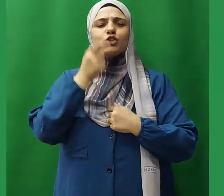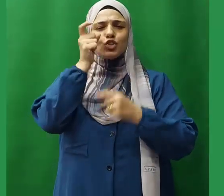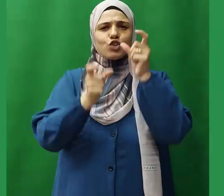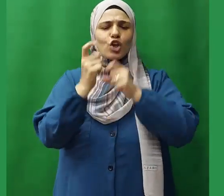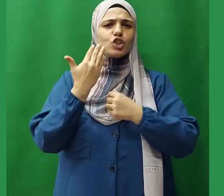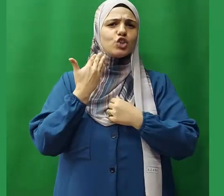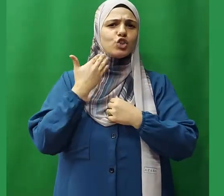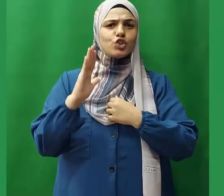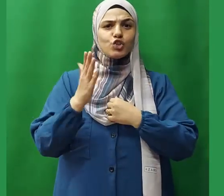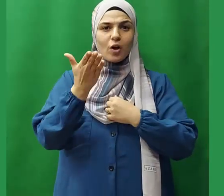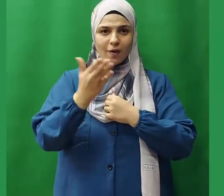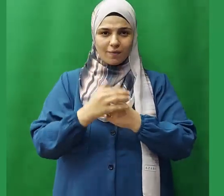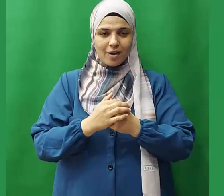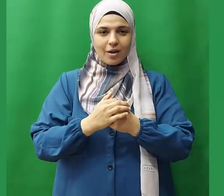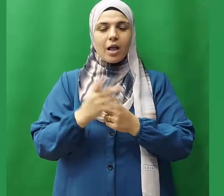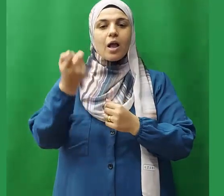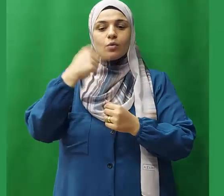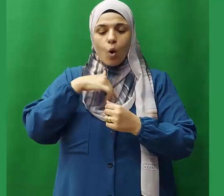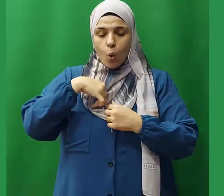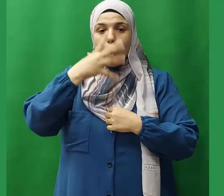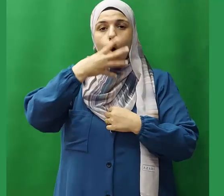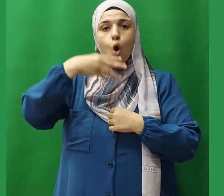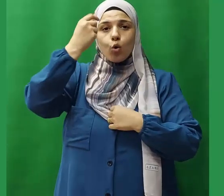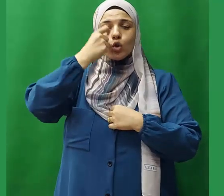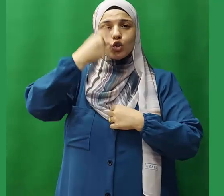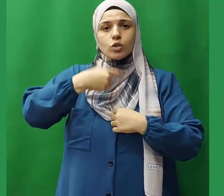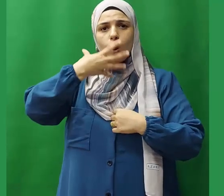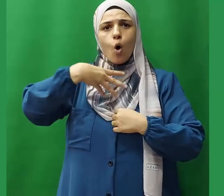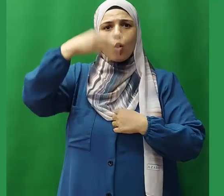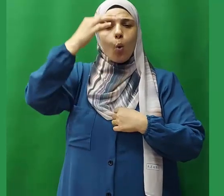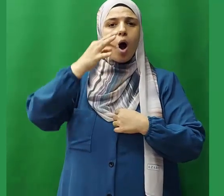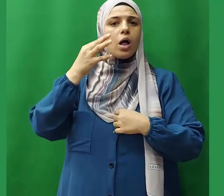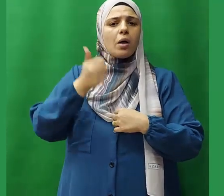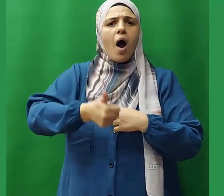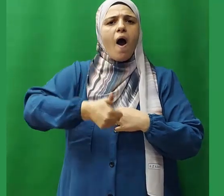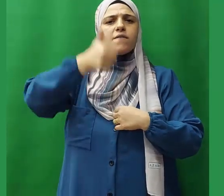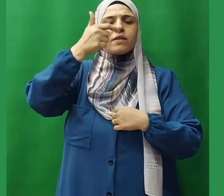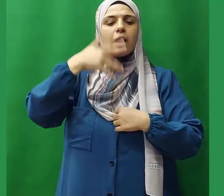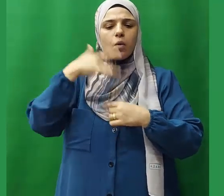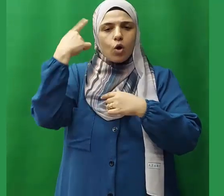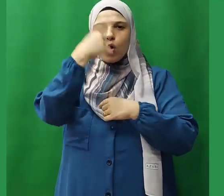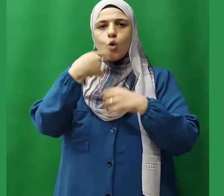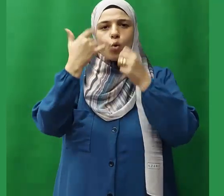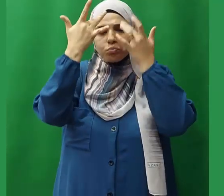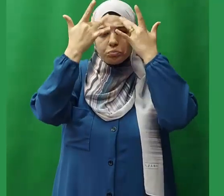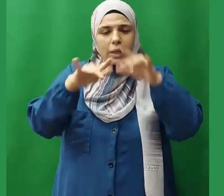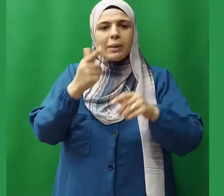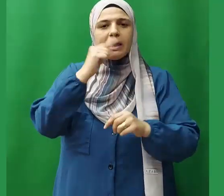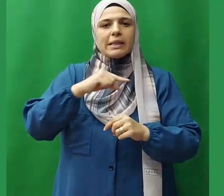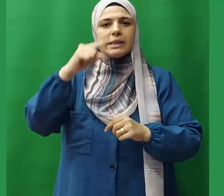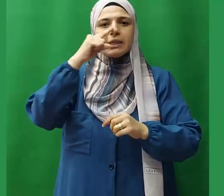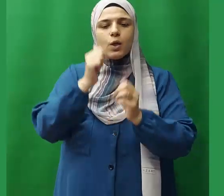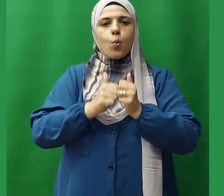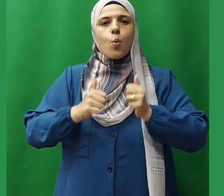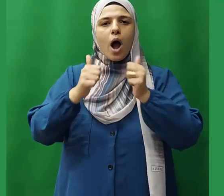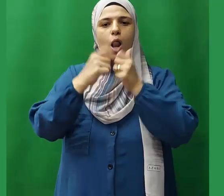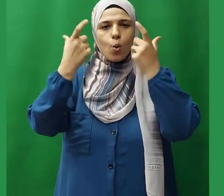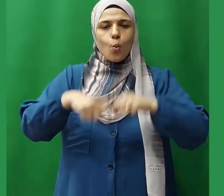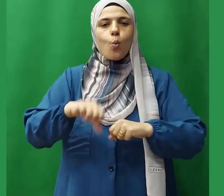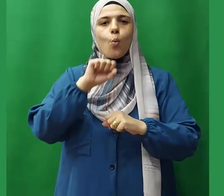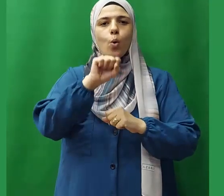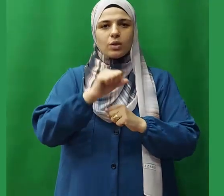الشرفاء حين يبذلوا الشهيد روحه الزكيه فداء لدينه واهله ووطنه